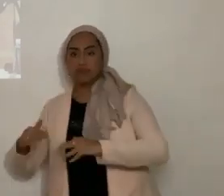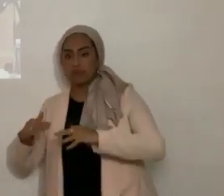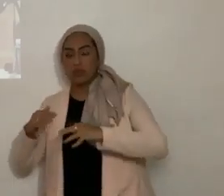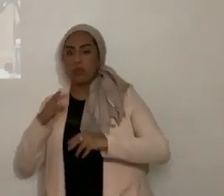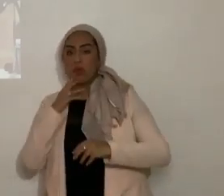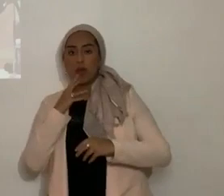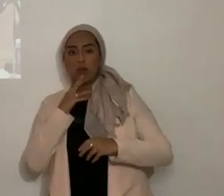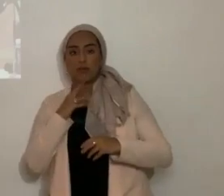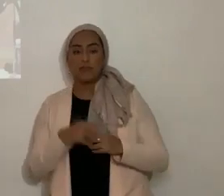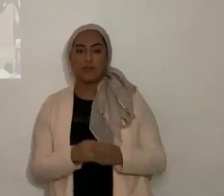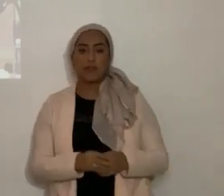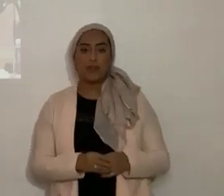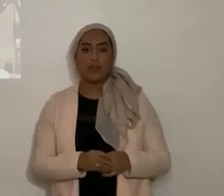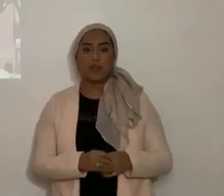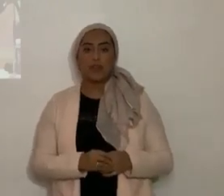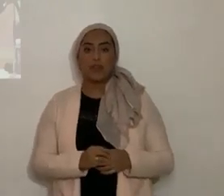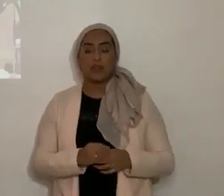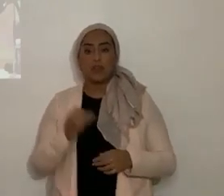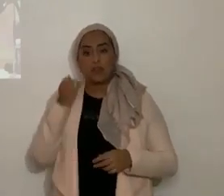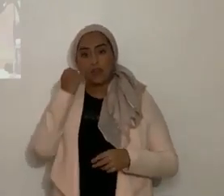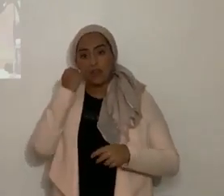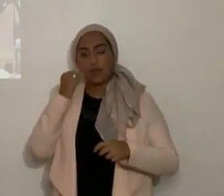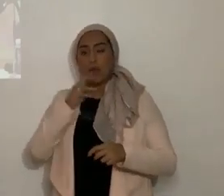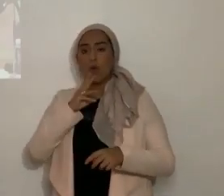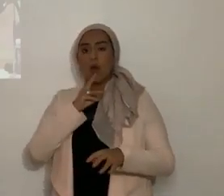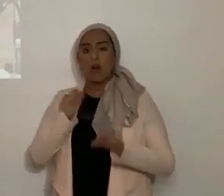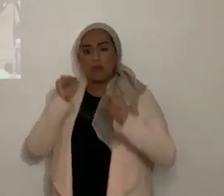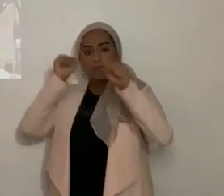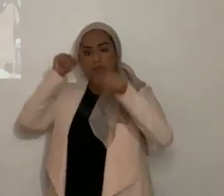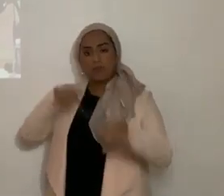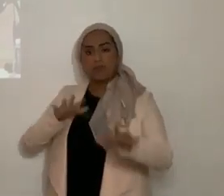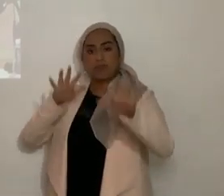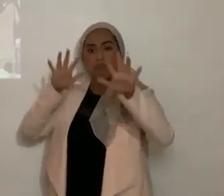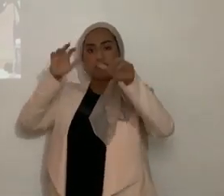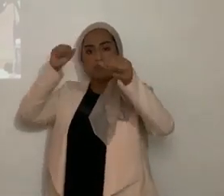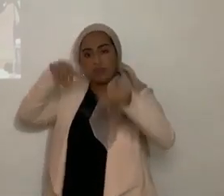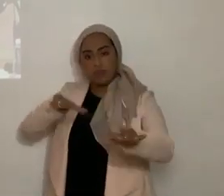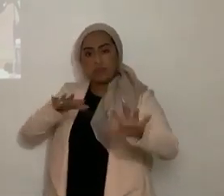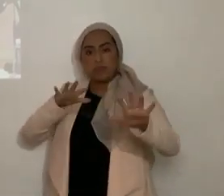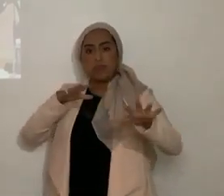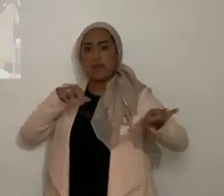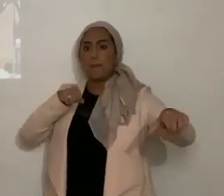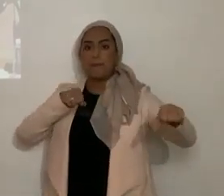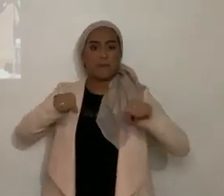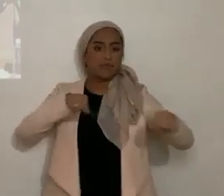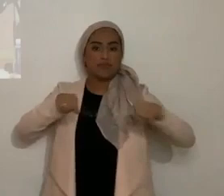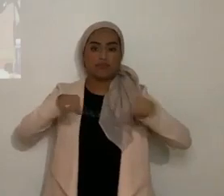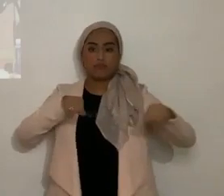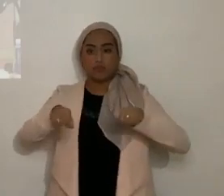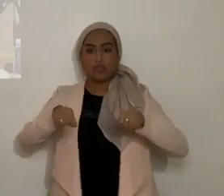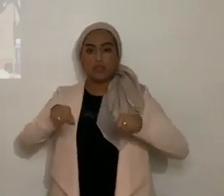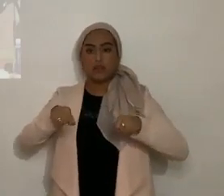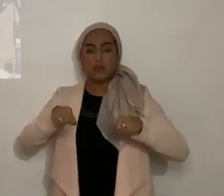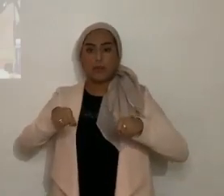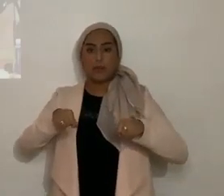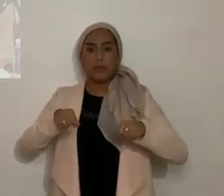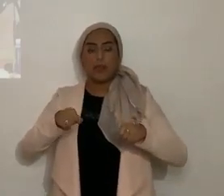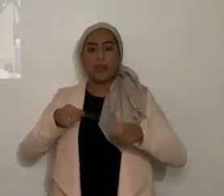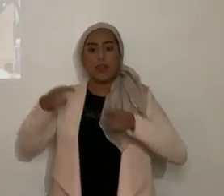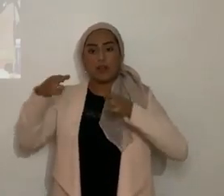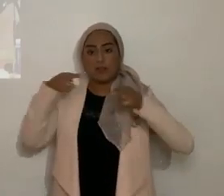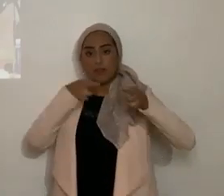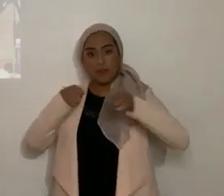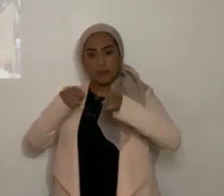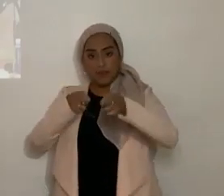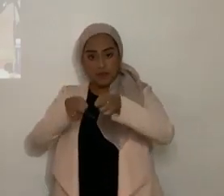corazón del mar, aunque bramen y se turben sus aguas y tiemblen los montes a causa de su braveza. Del río